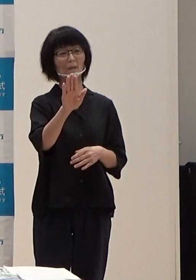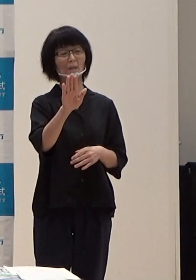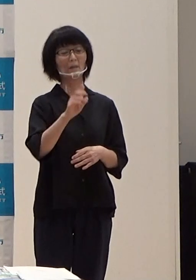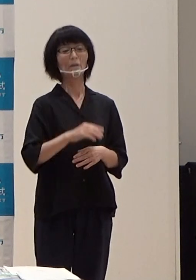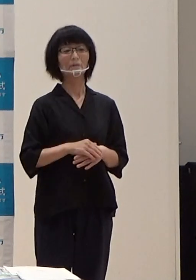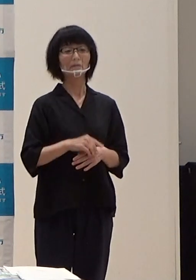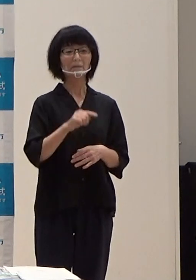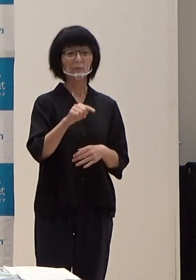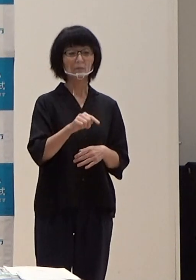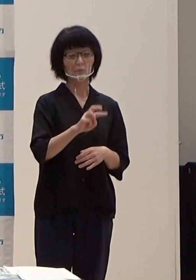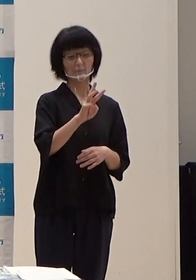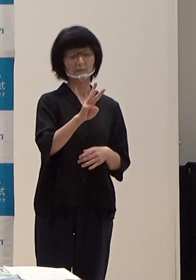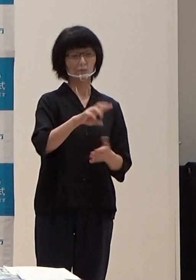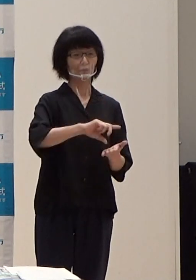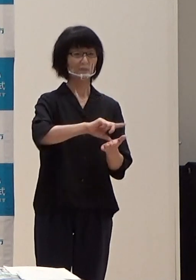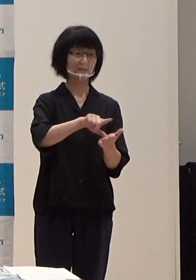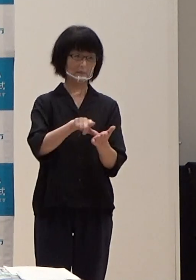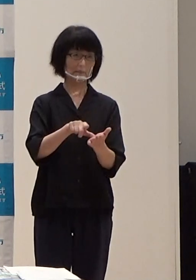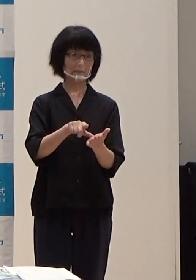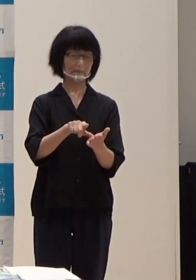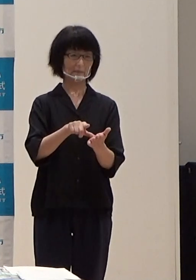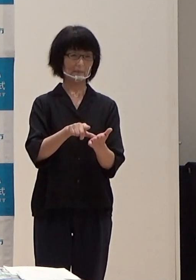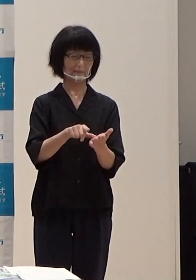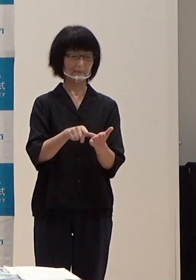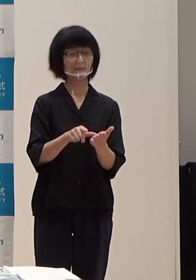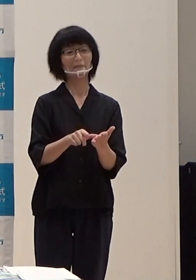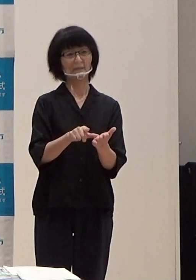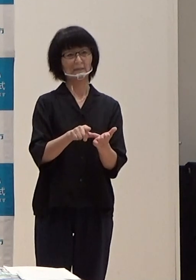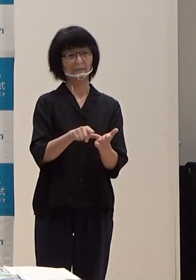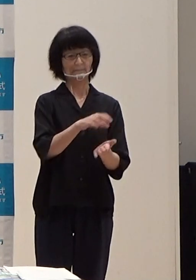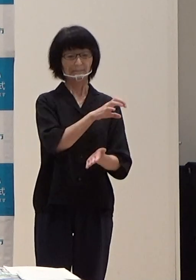の3地区ですね、駅前1丁目、